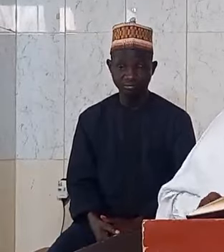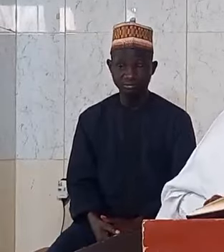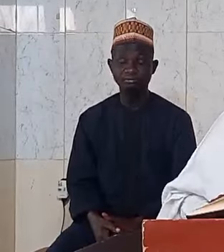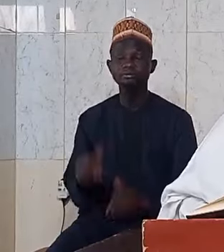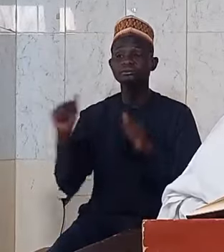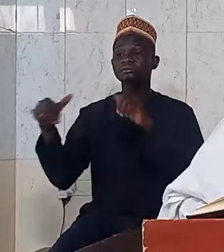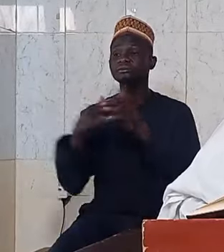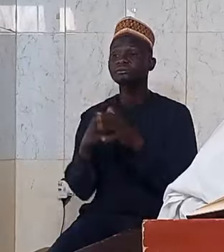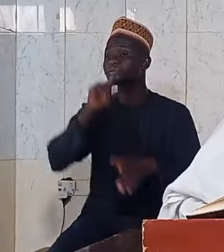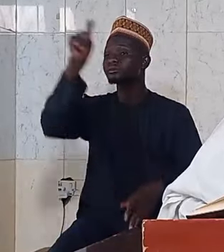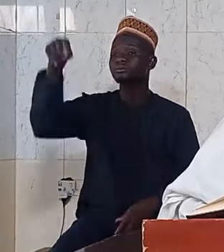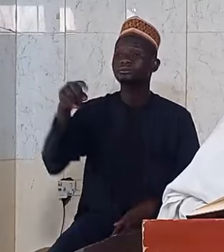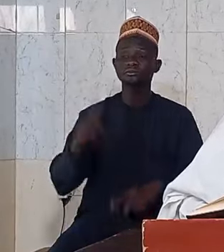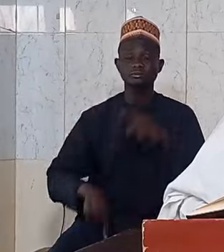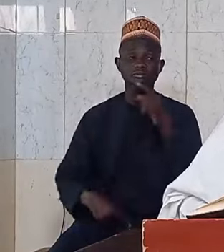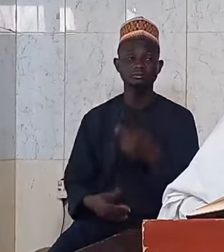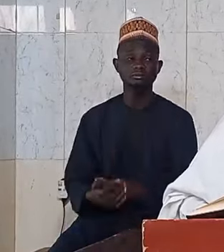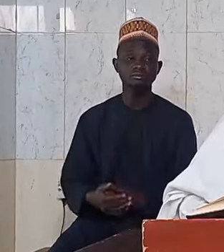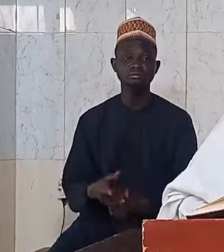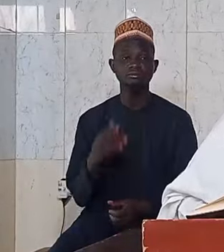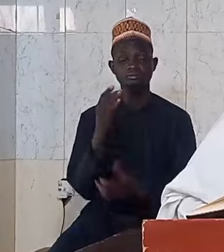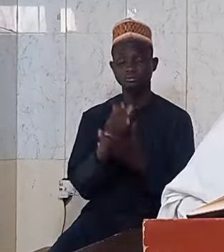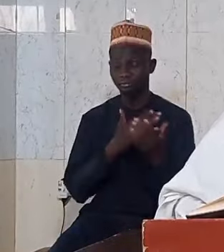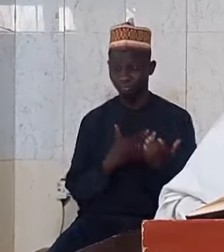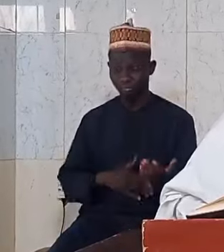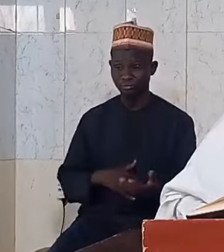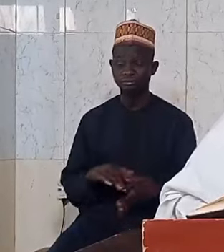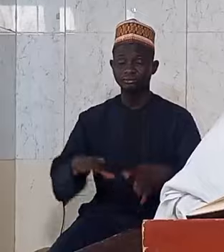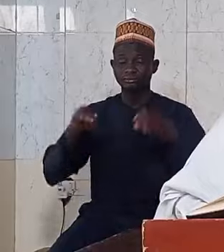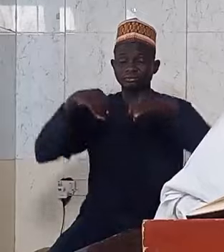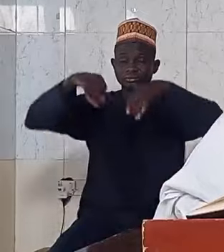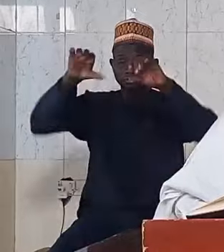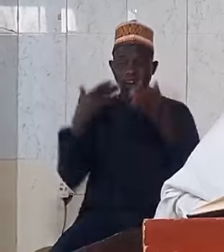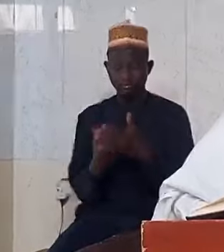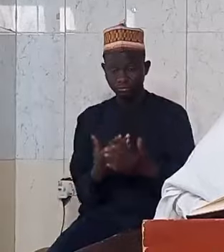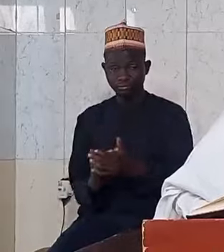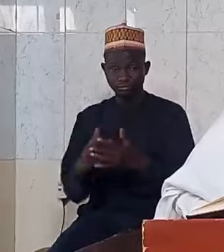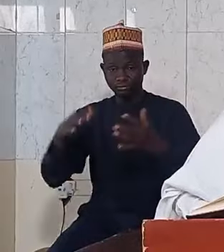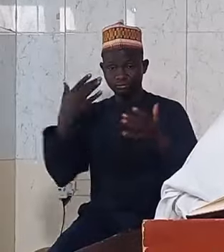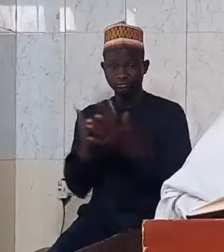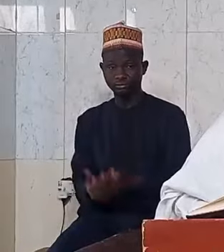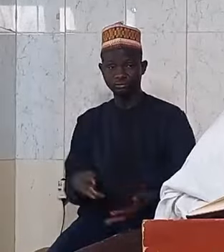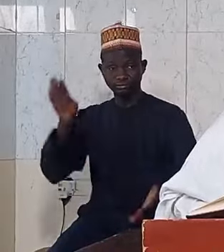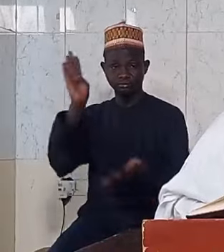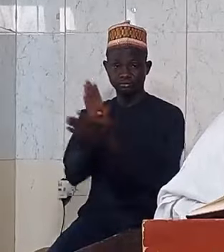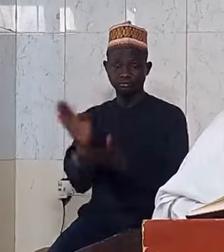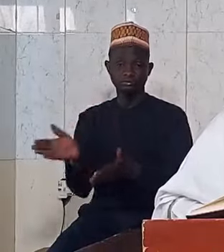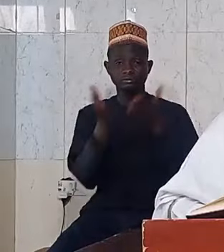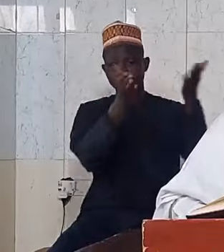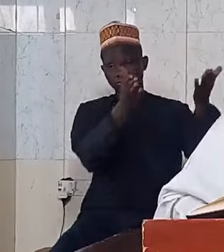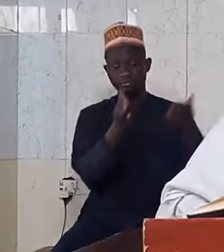za yi dan Allah a samu wani wanda zai ce zai je kabarin wane kai kudin sa ajiya nan ne bankin